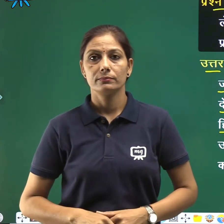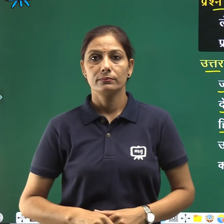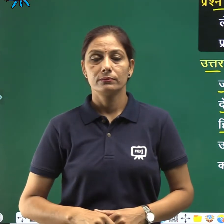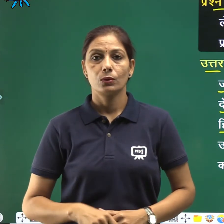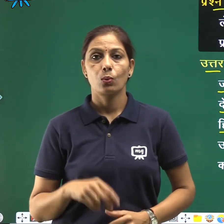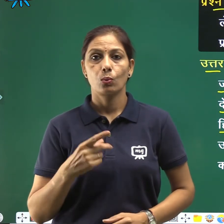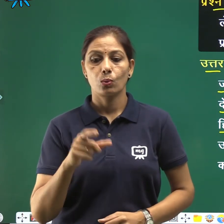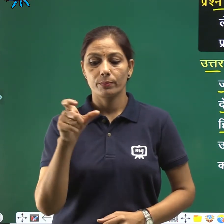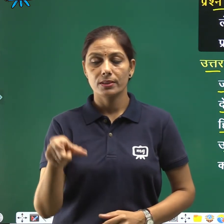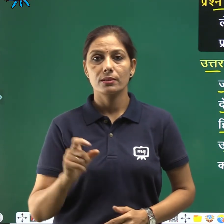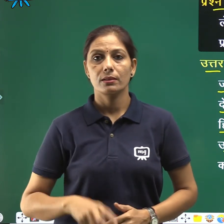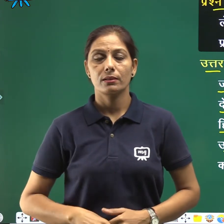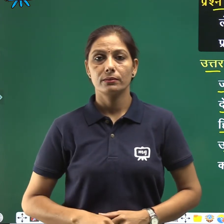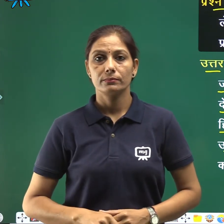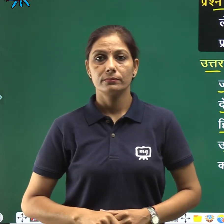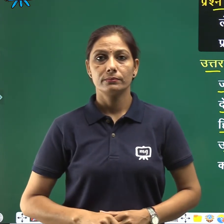उन्होंने